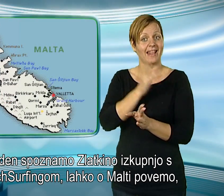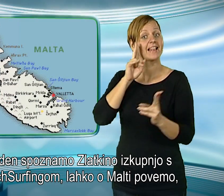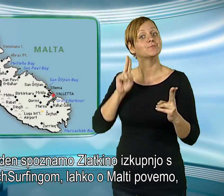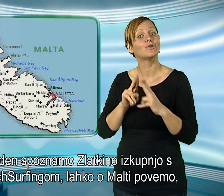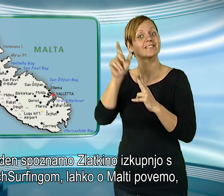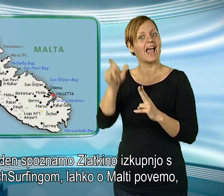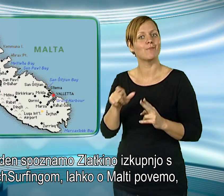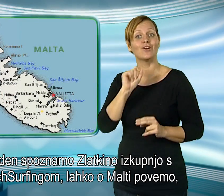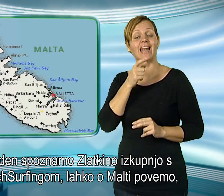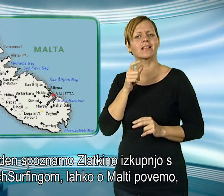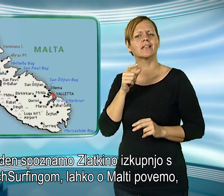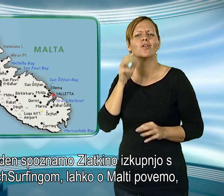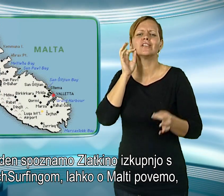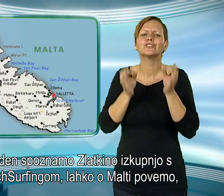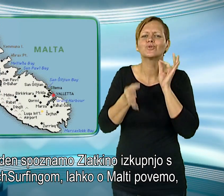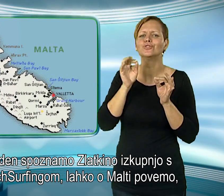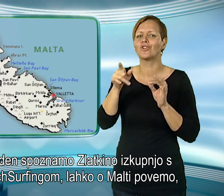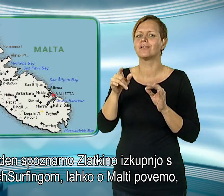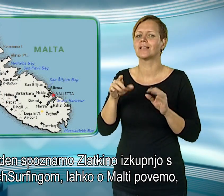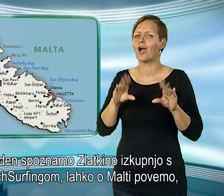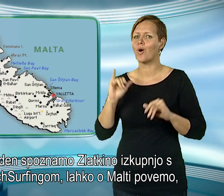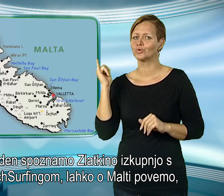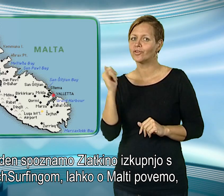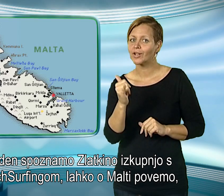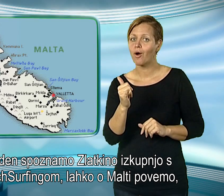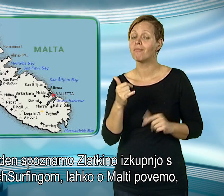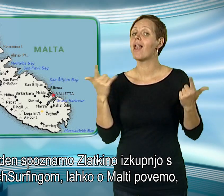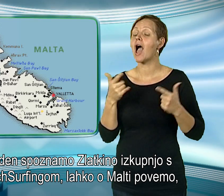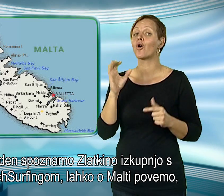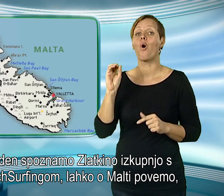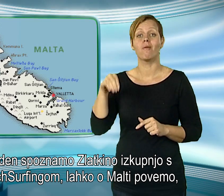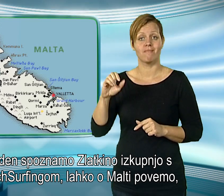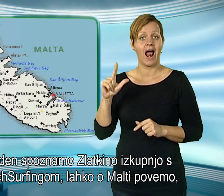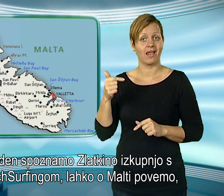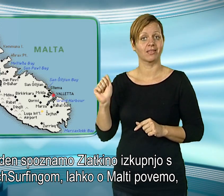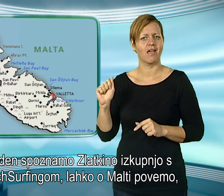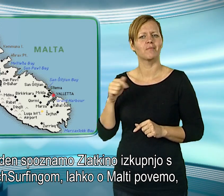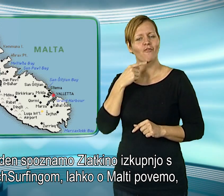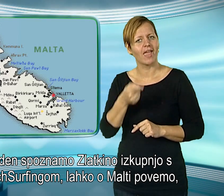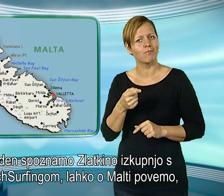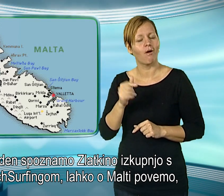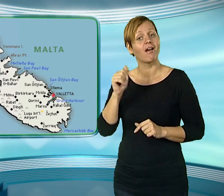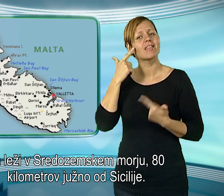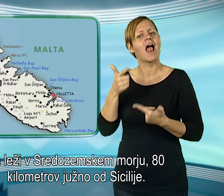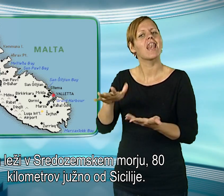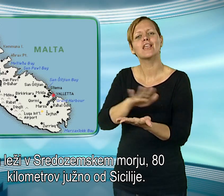Preden spoznamo Zlatkino izkušnjo s couchsurfingom, lahko o Malti povemo, da leži v Sredozemskem